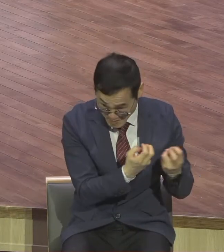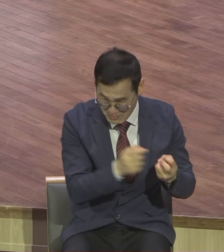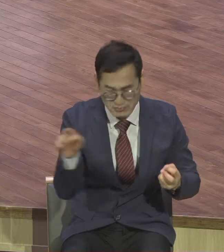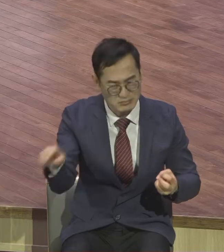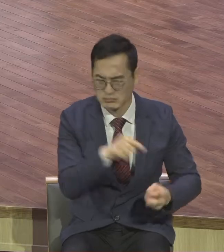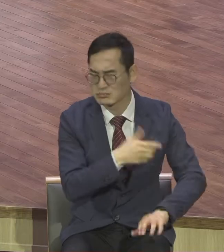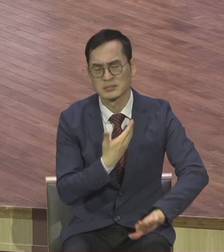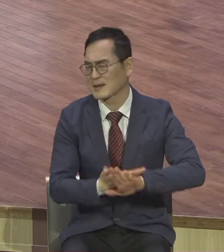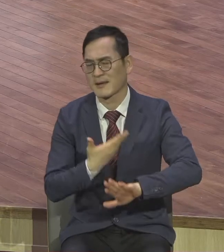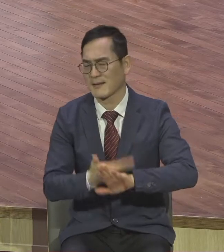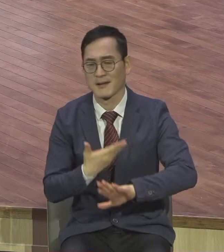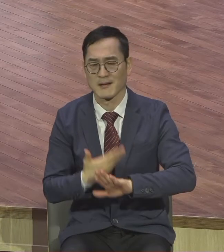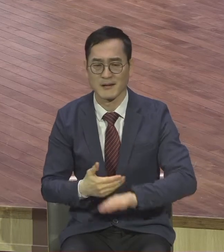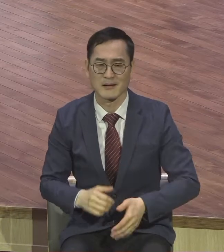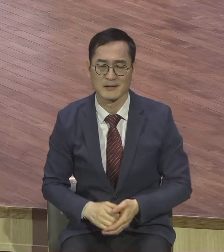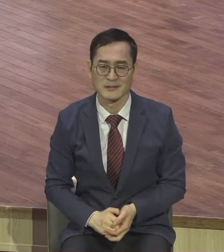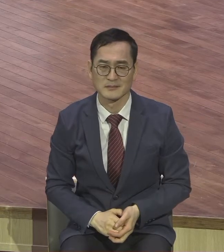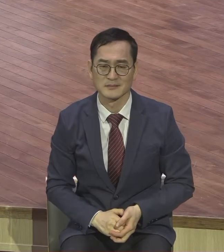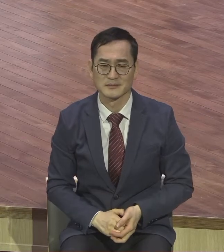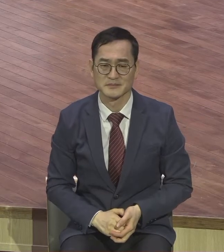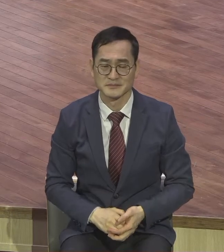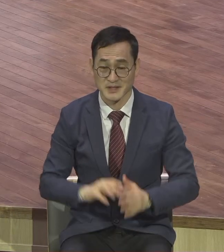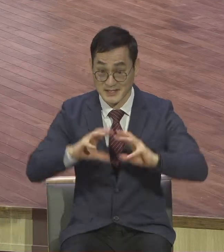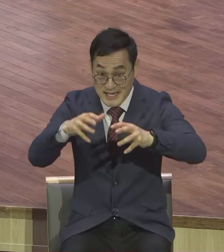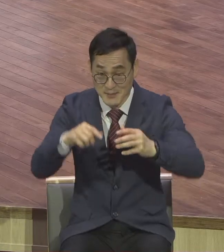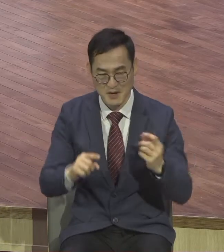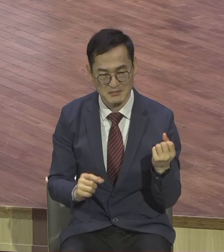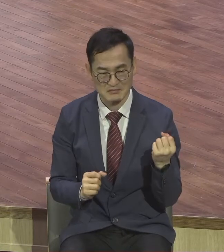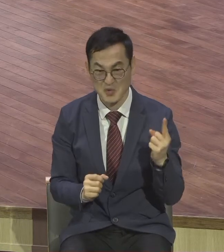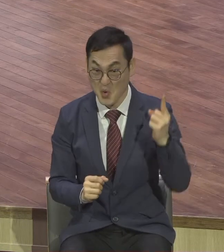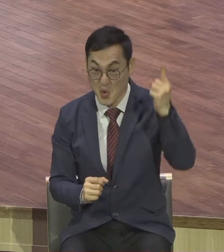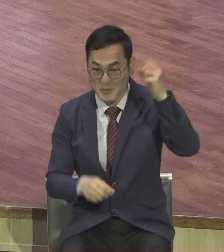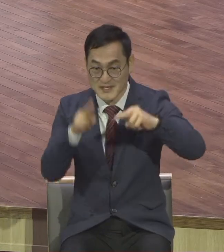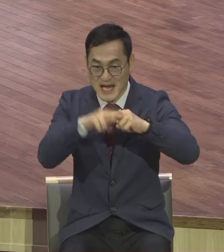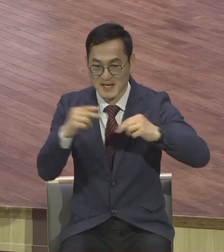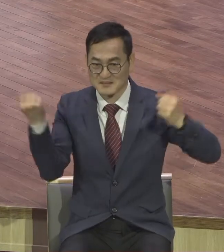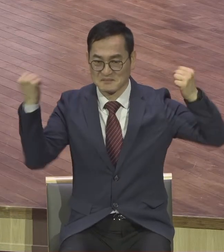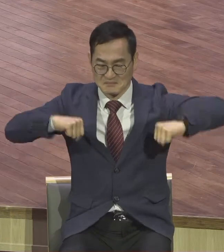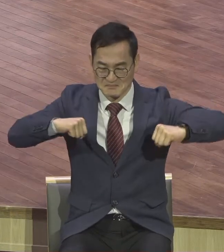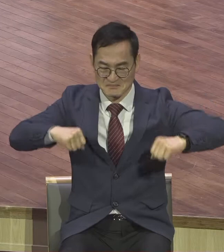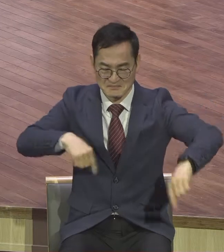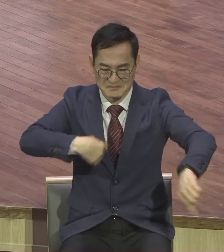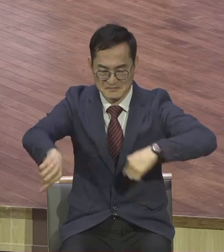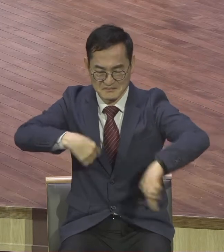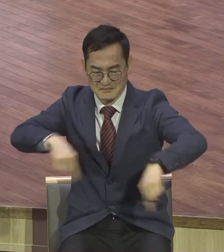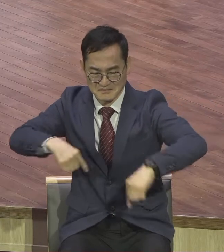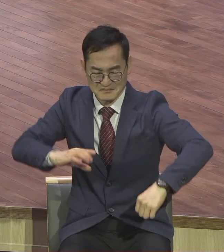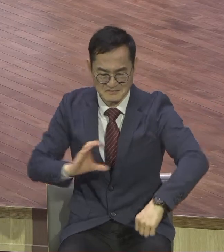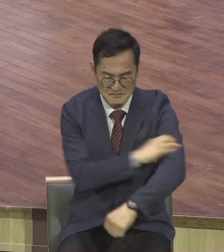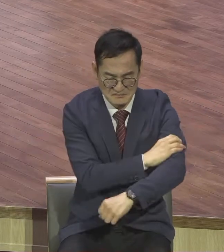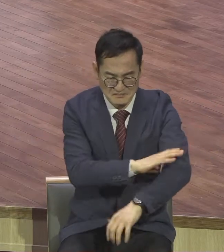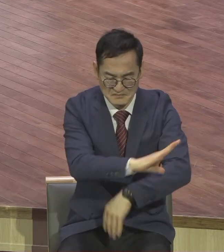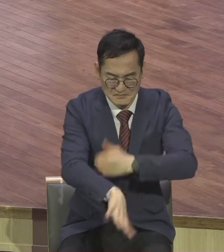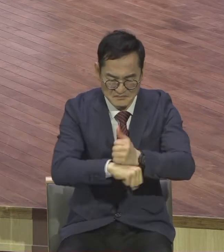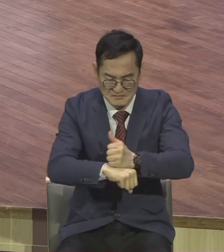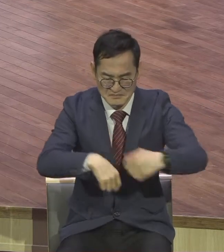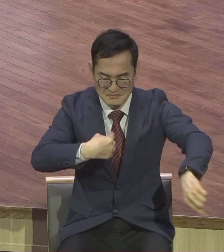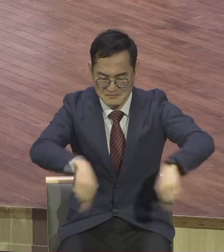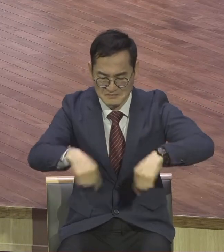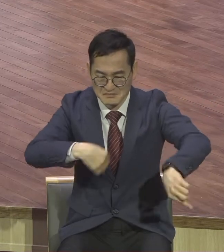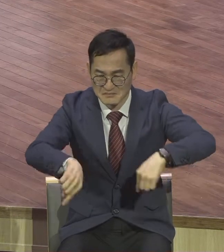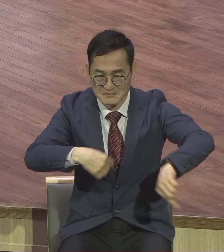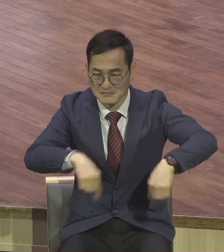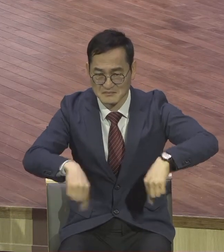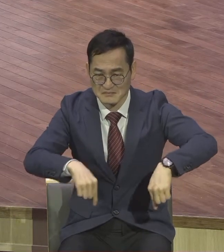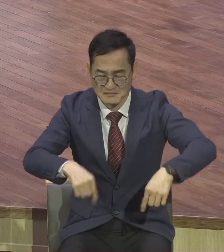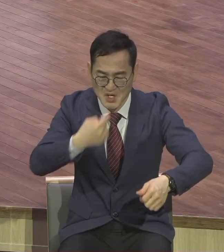세상은 큰 권력 관렬수록 높아지지만 하나님 말하실 수는 오히려 반대라는